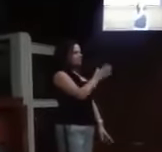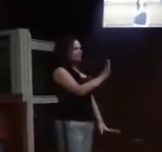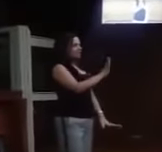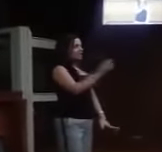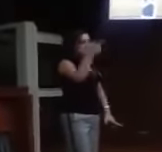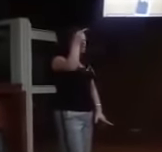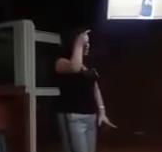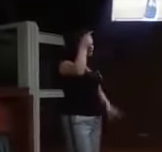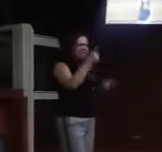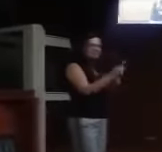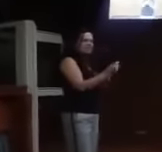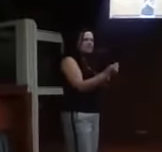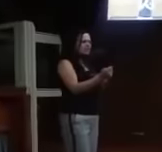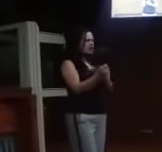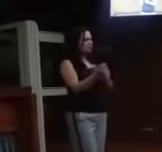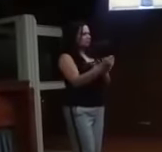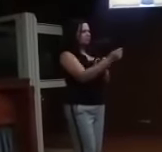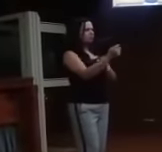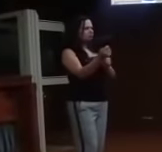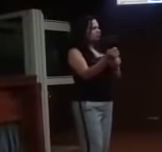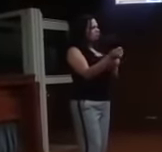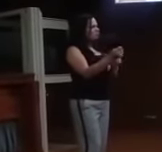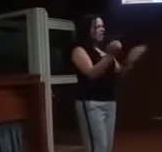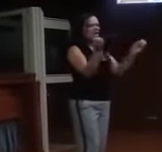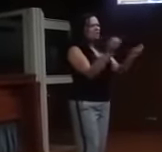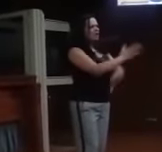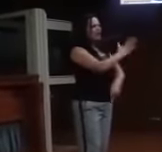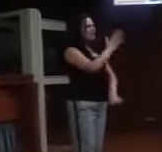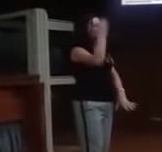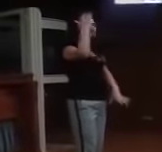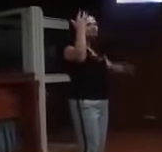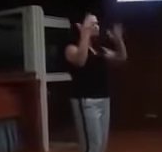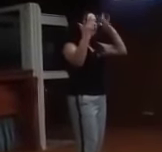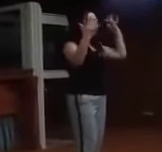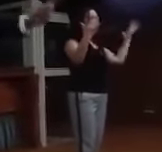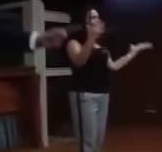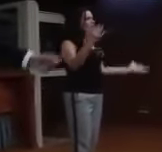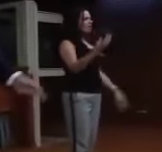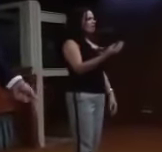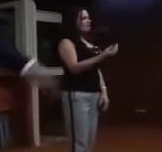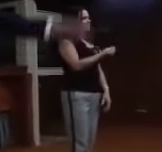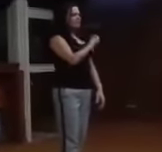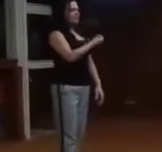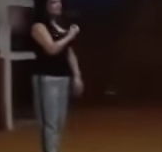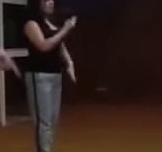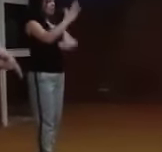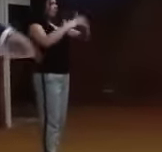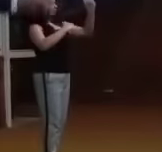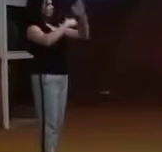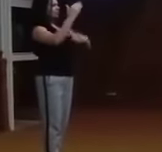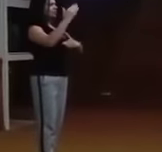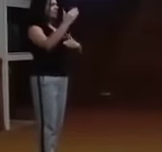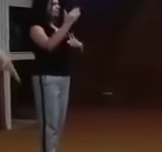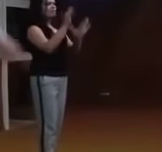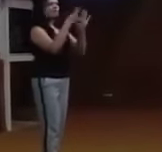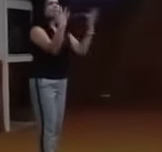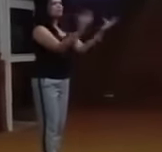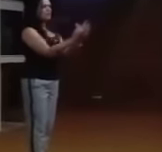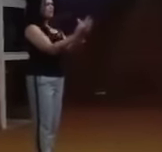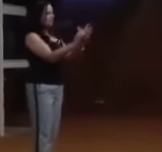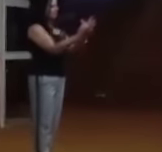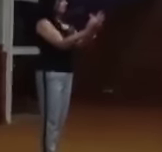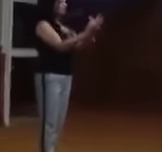teu trabalho, acabar com o teu ministério, acabar com os teus sonhos. Eu vim como profeta de Deus no auditório da presidência